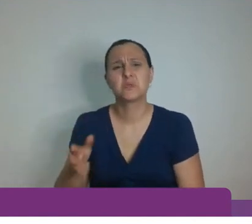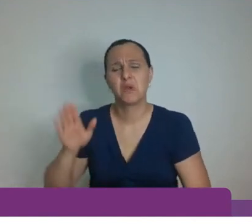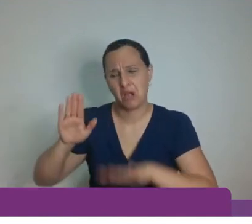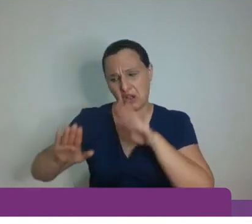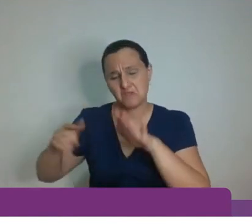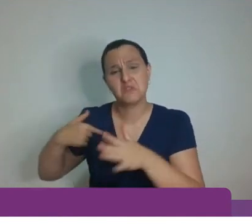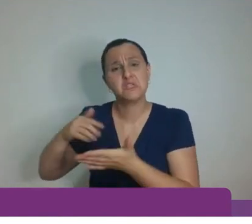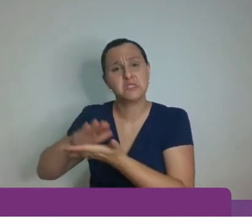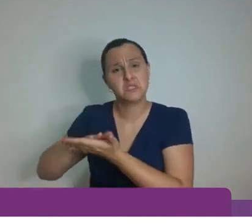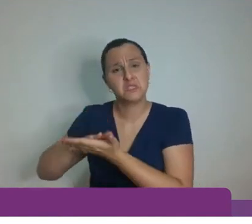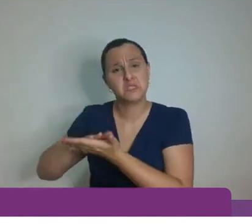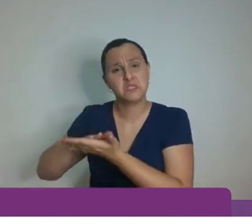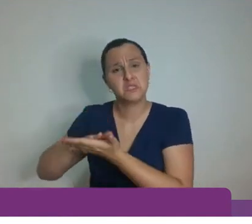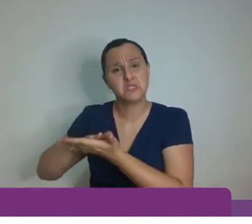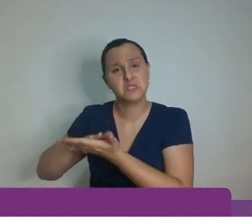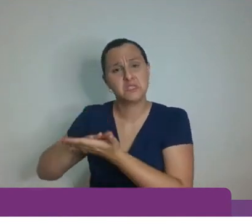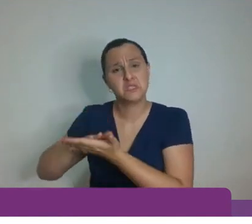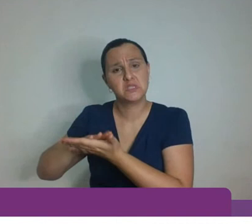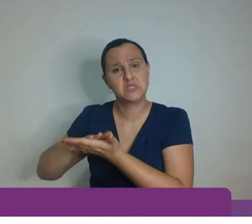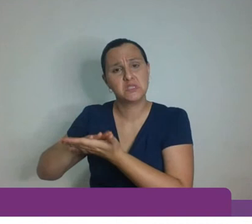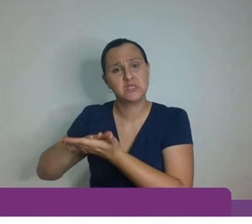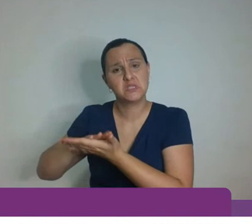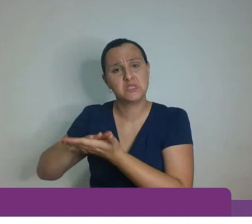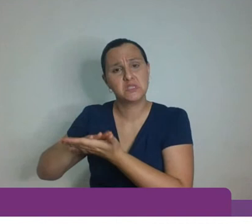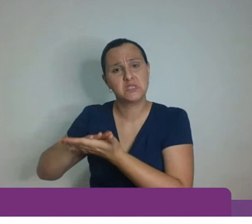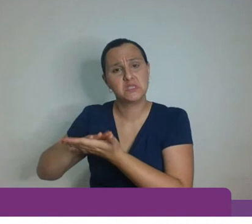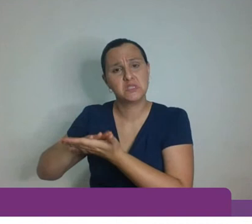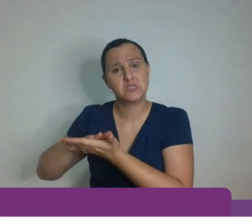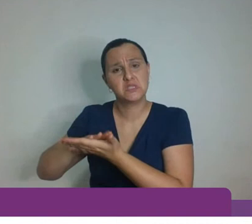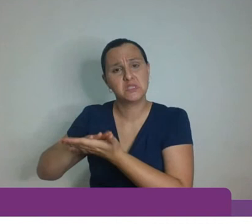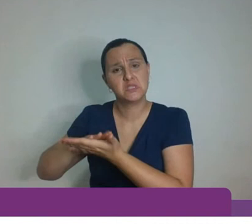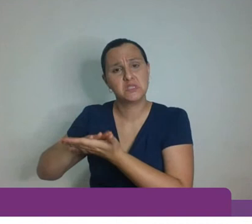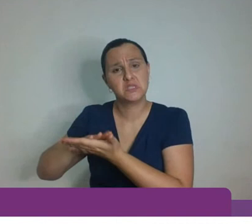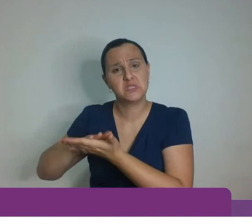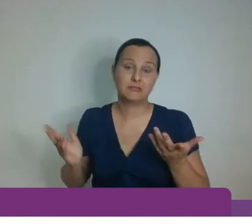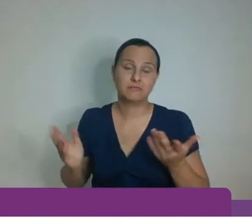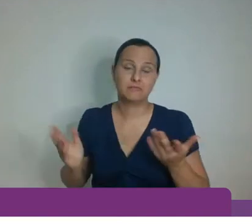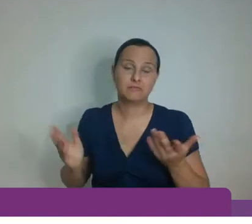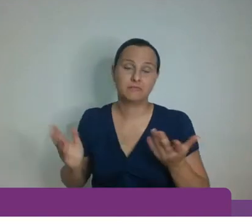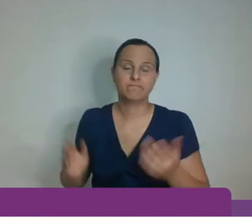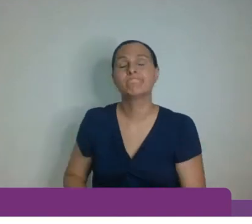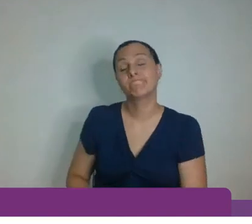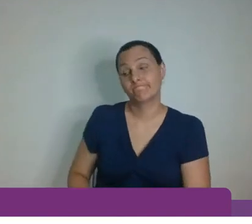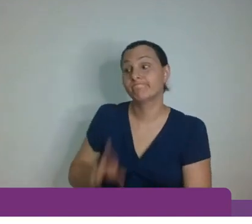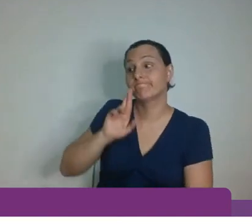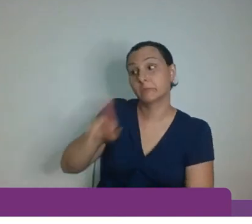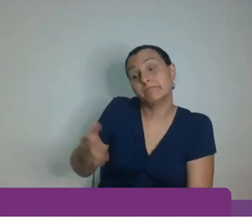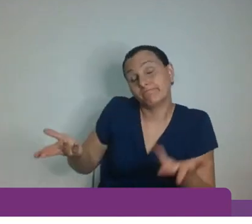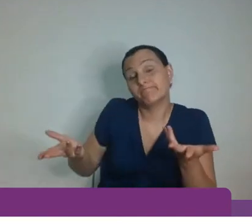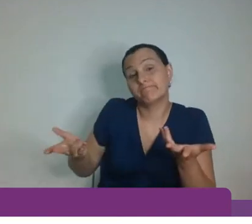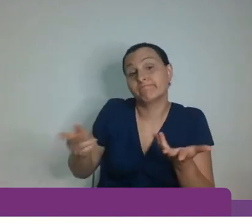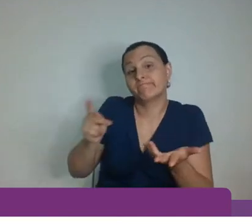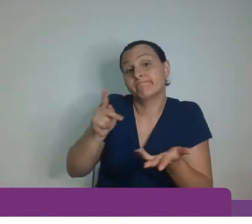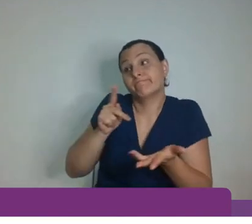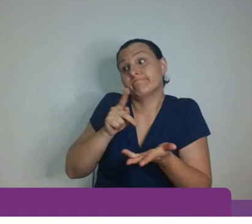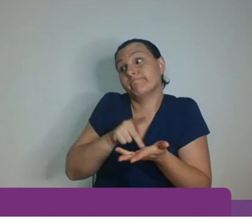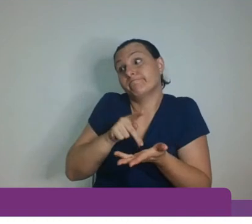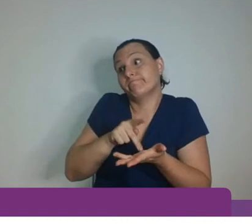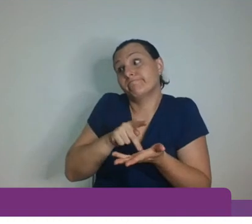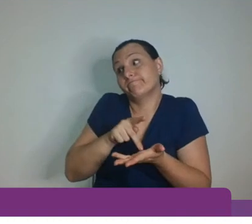uma realidade, tá? Acho que poucos são os felizes intérpretes que interpretam sabendo